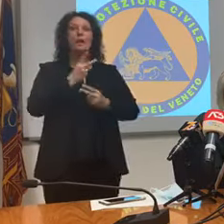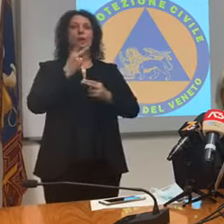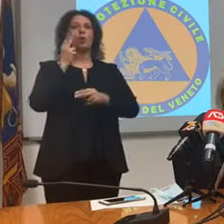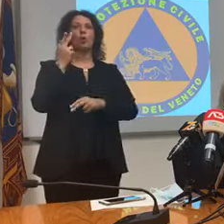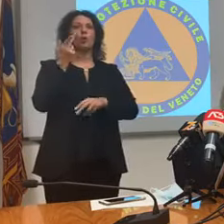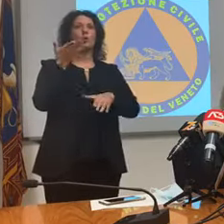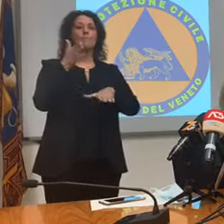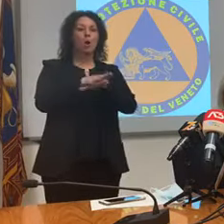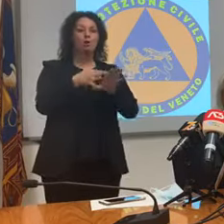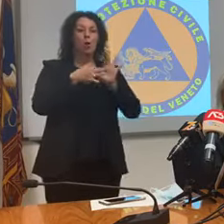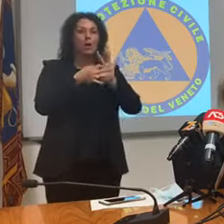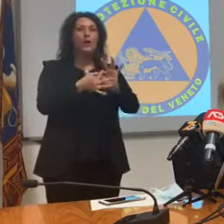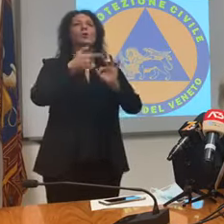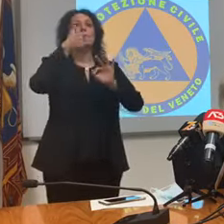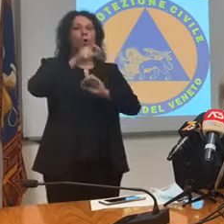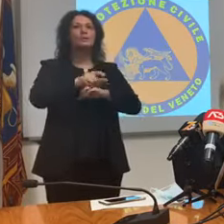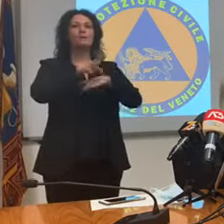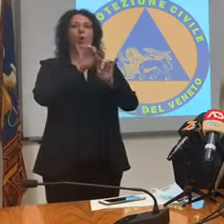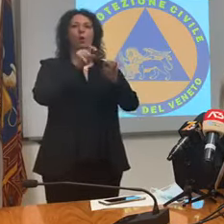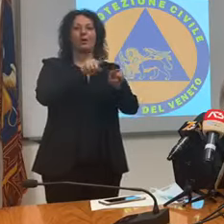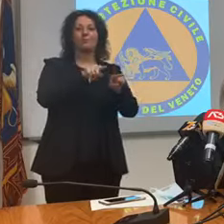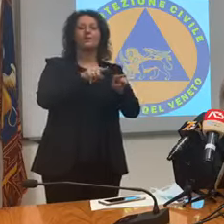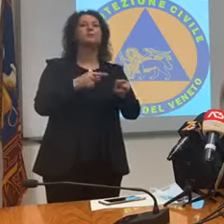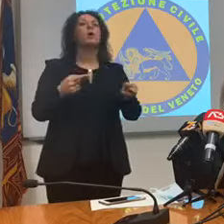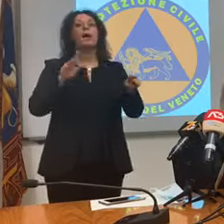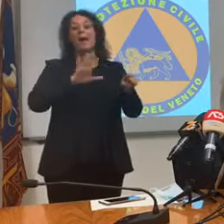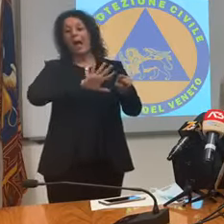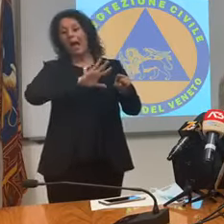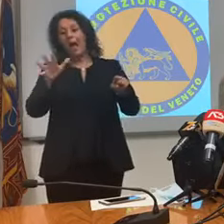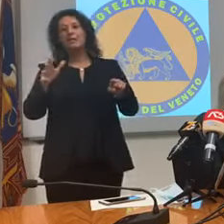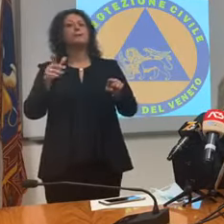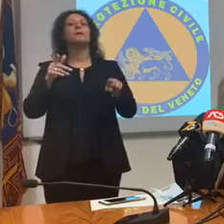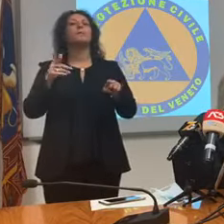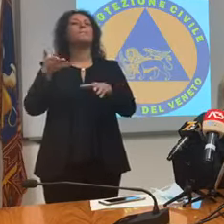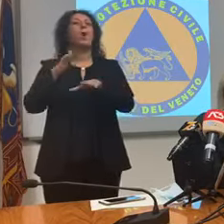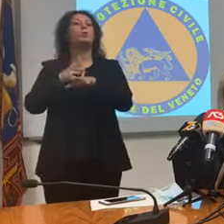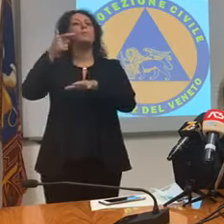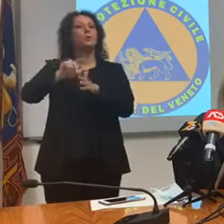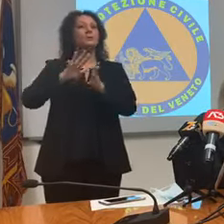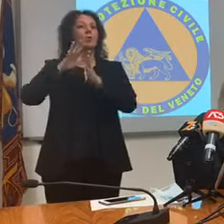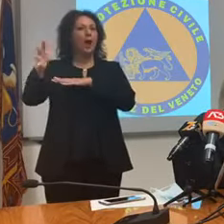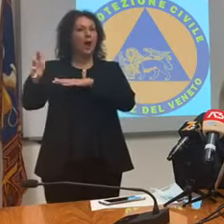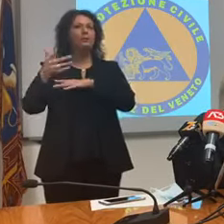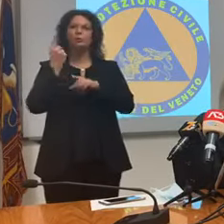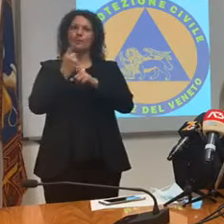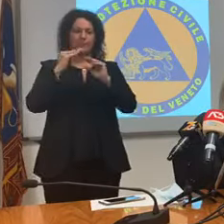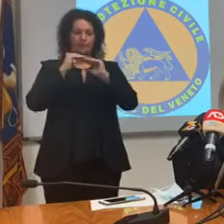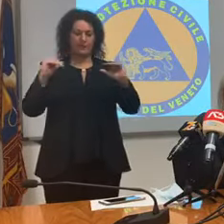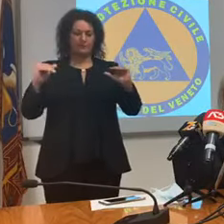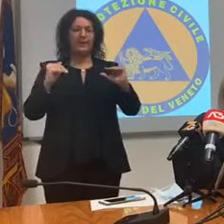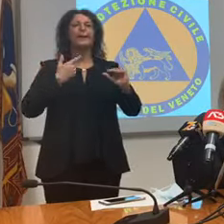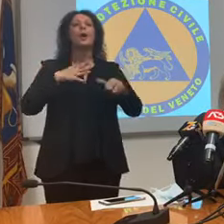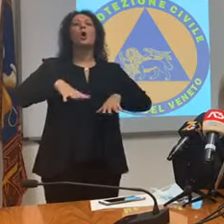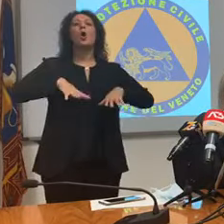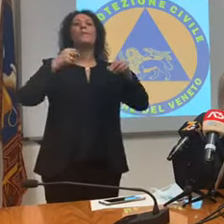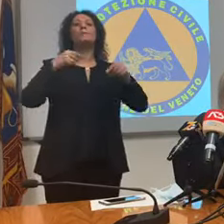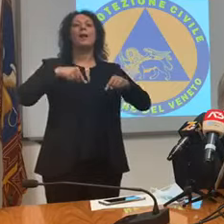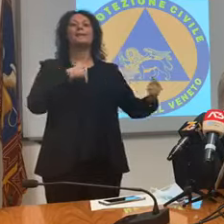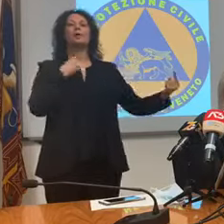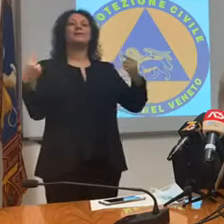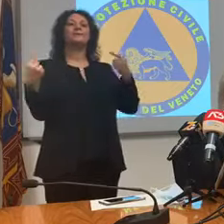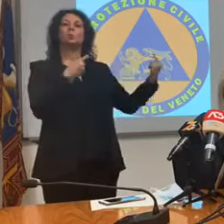correlate a coronavirus, a quella che poteva essere appunto l'ipotesi che tu facevi, c'è in discussione appunto un confronto con l'Istituto